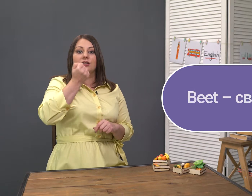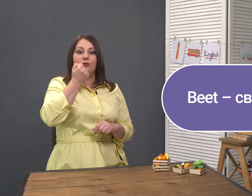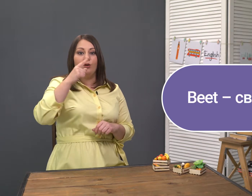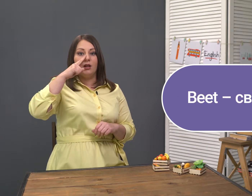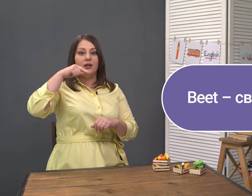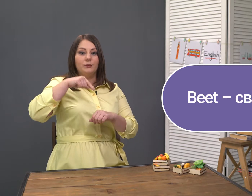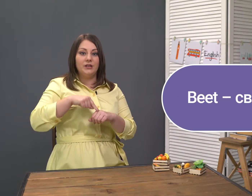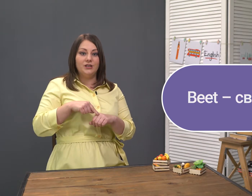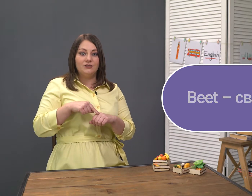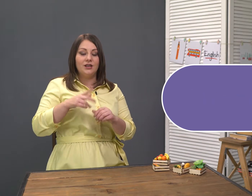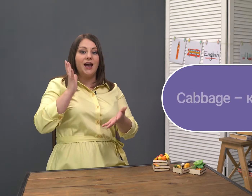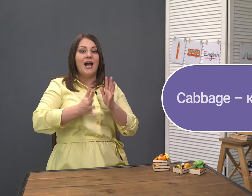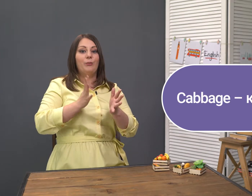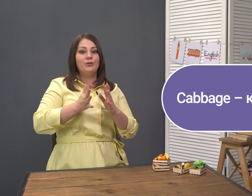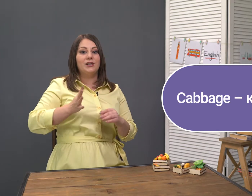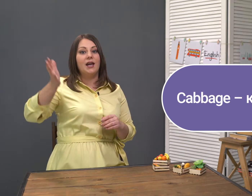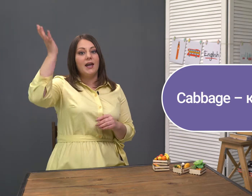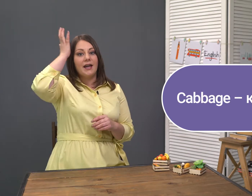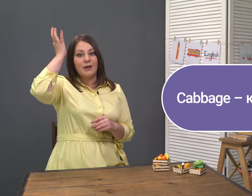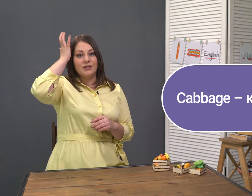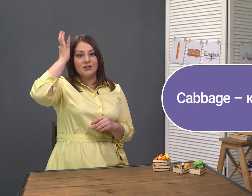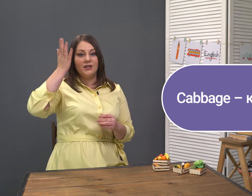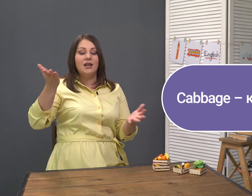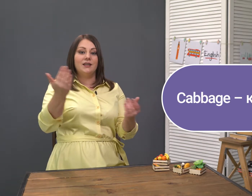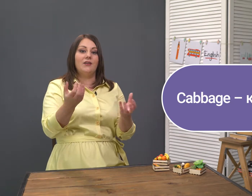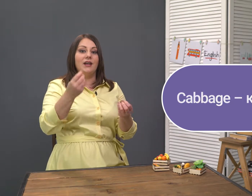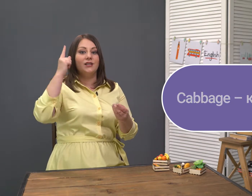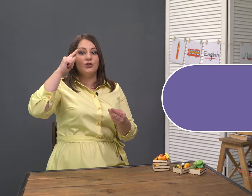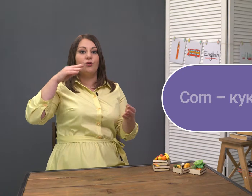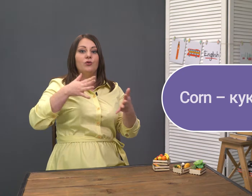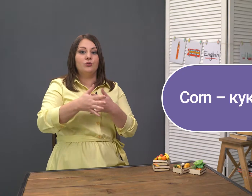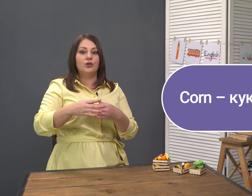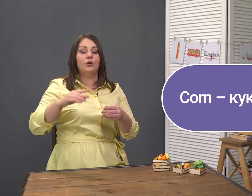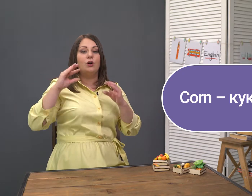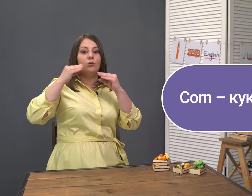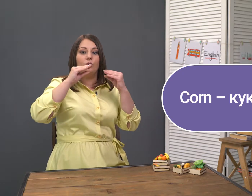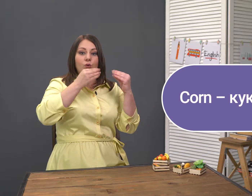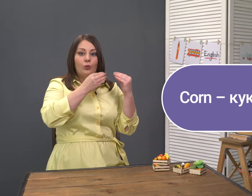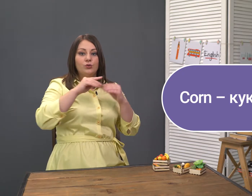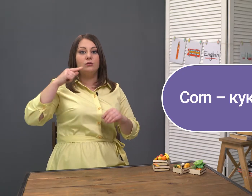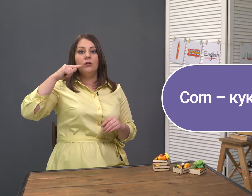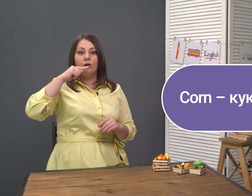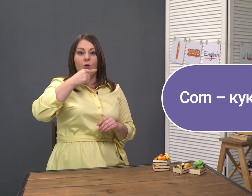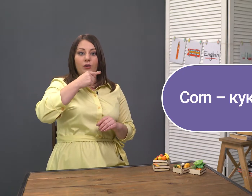Свекла – beet. Капуста – cabbage. Давайте еще выучим кукурузу – corn.